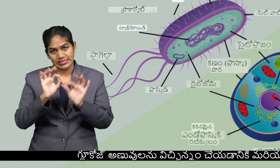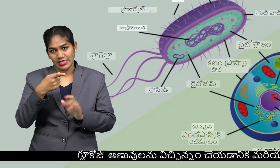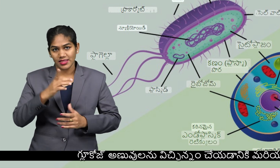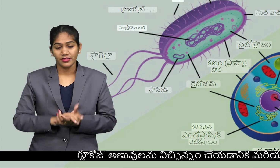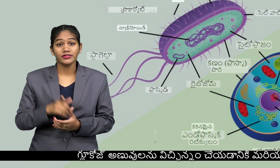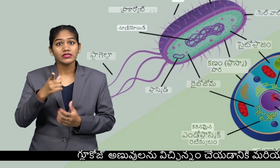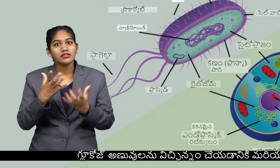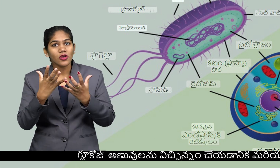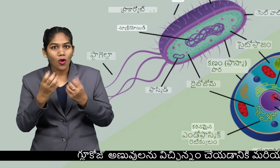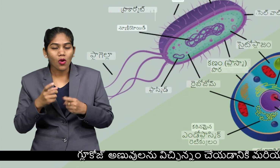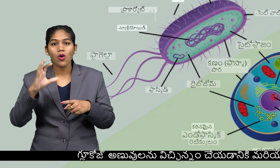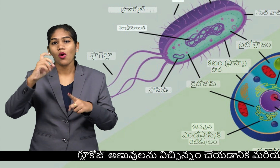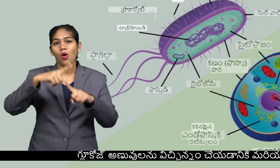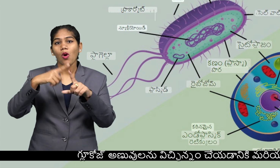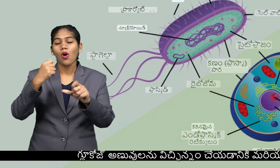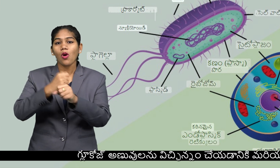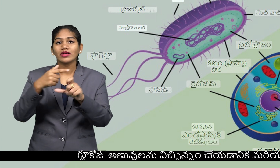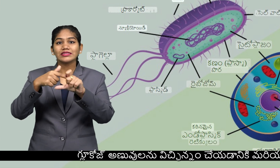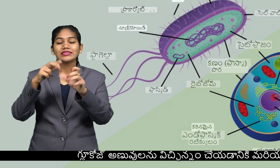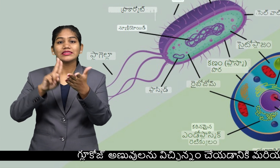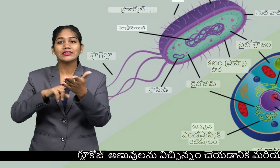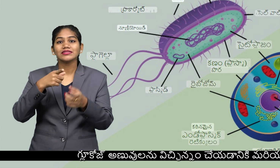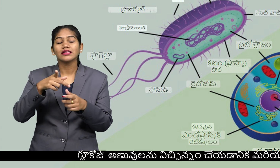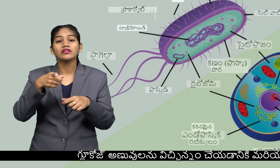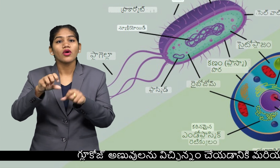గ్లూకోజ్ అణువులను విచ్ఛిన్నం చేయడానికి మరియు